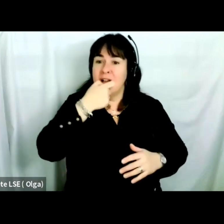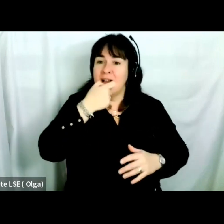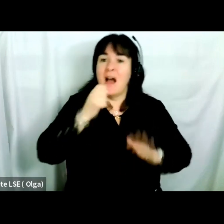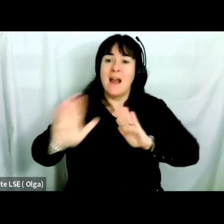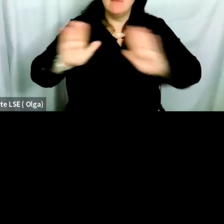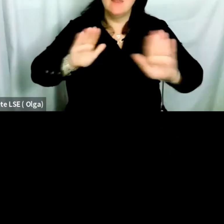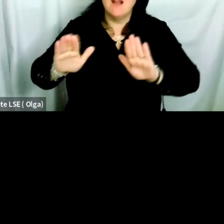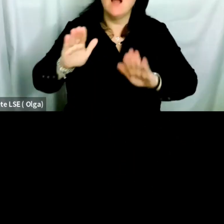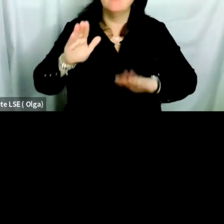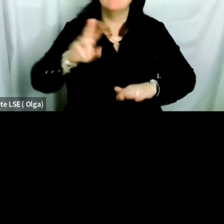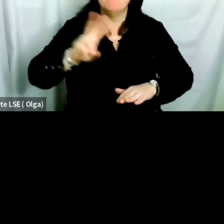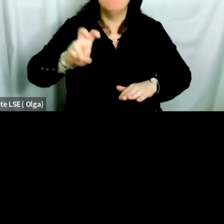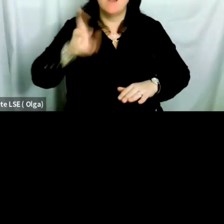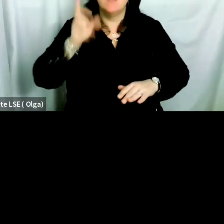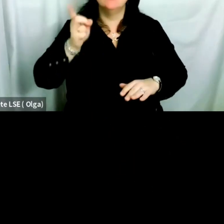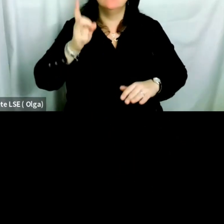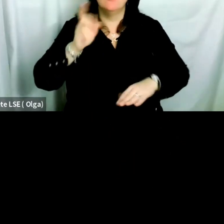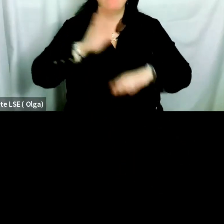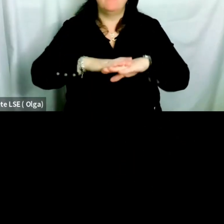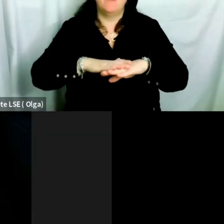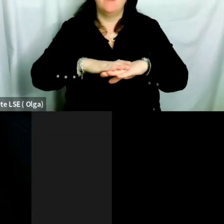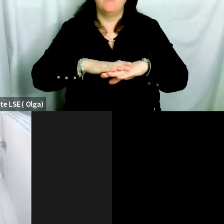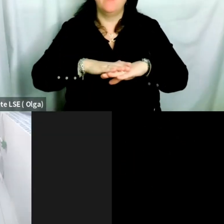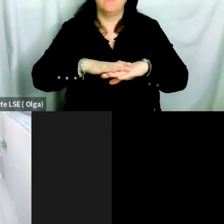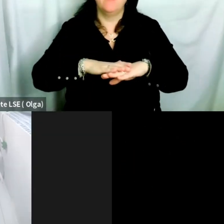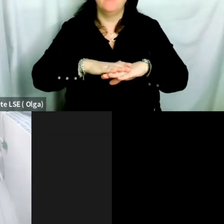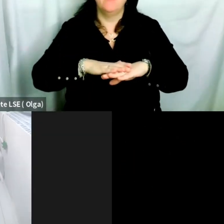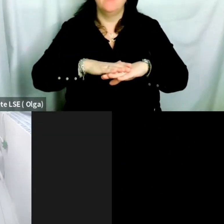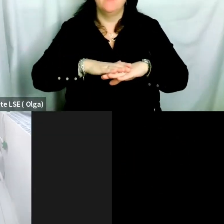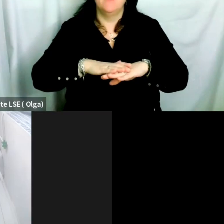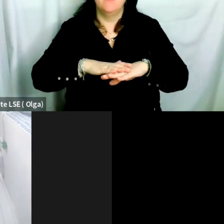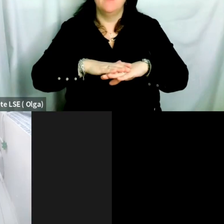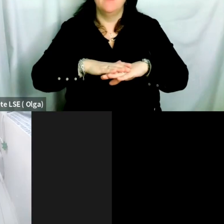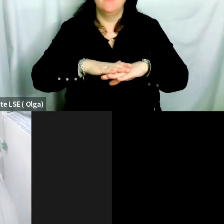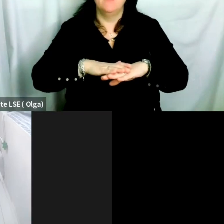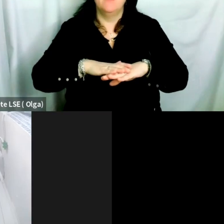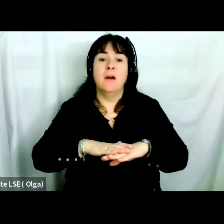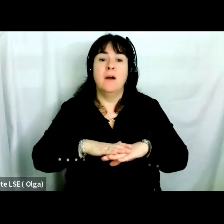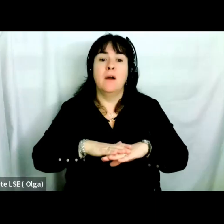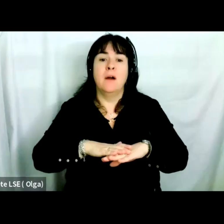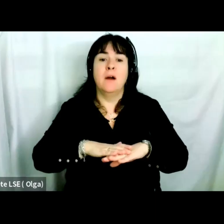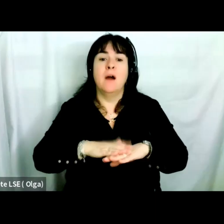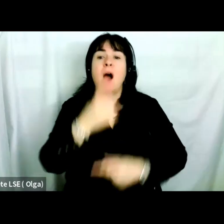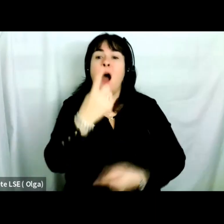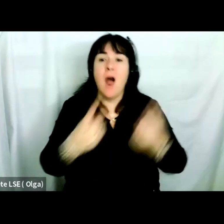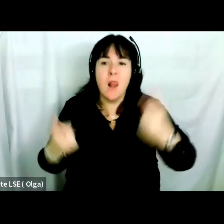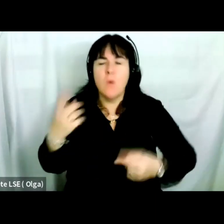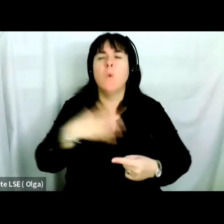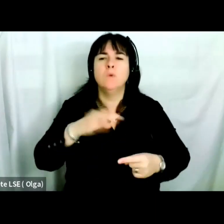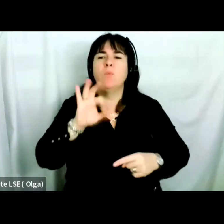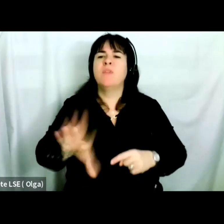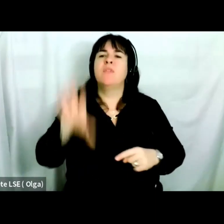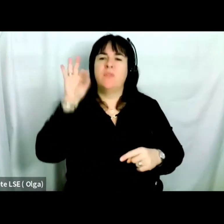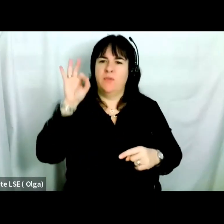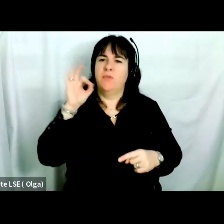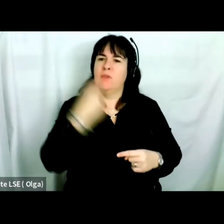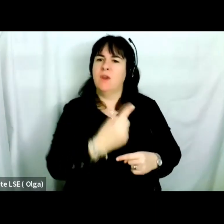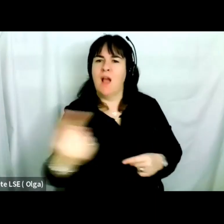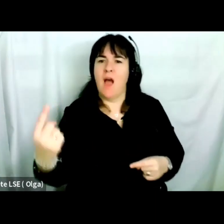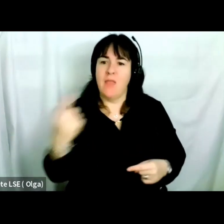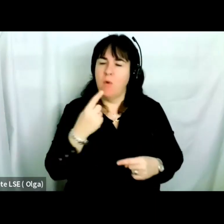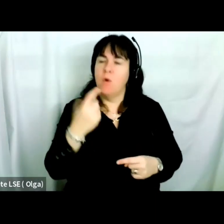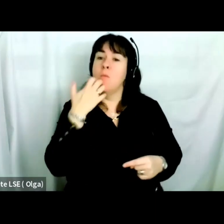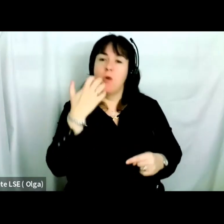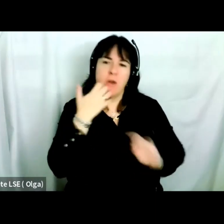en los que las partes pueden decidir lo que quieran por ellas mismas, es decir, estamos hablando de cuestiones